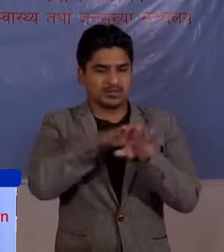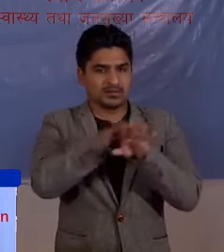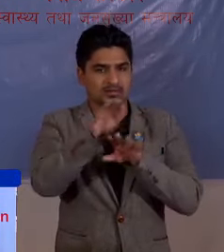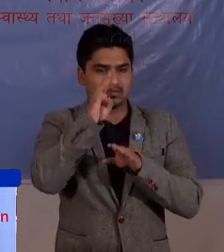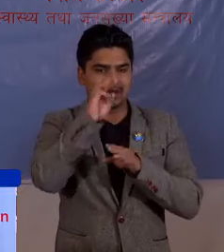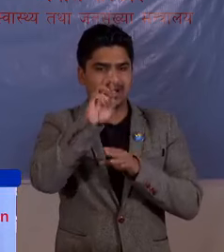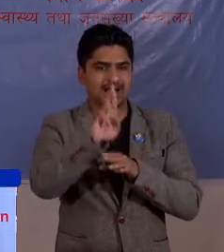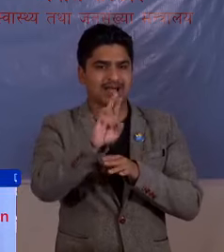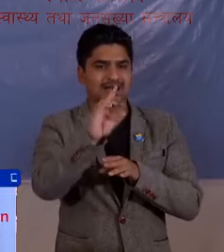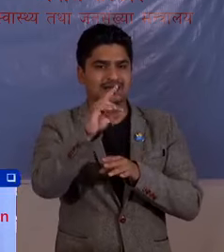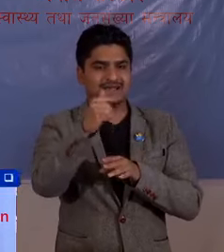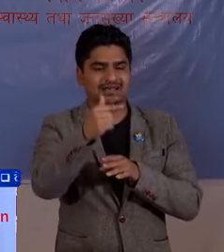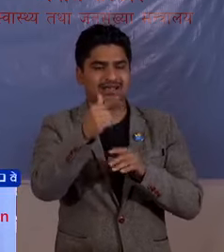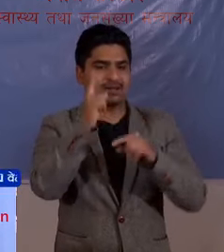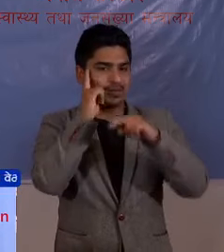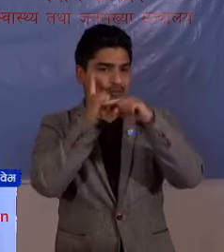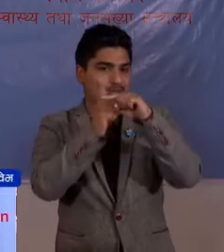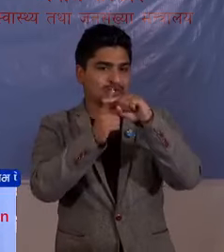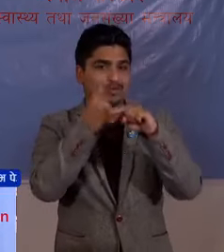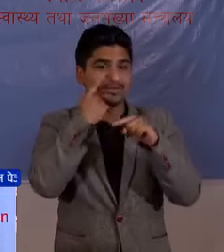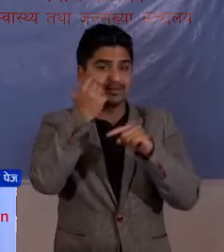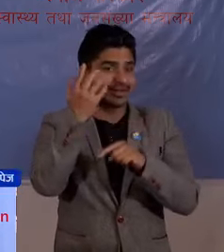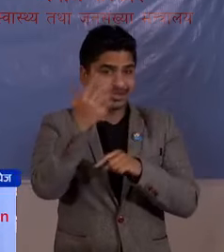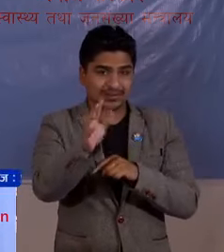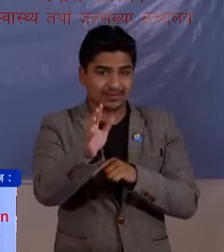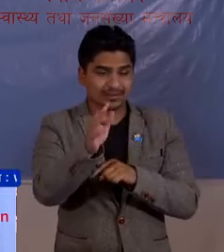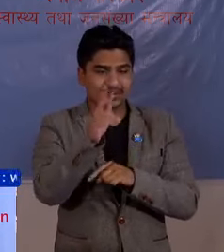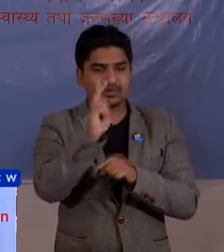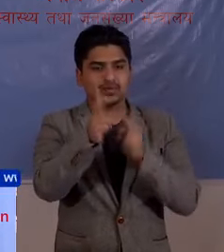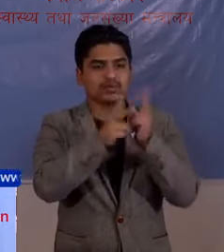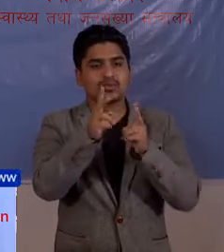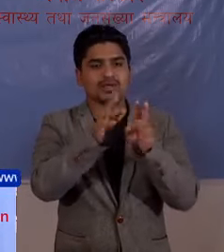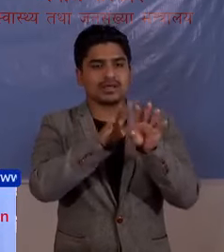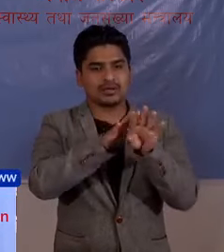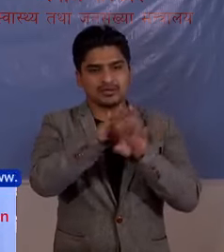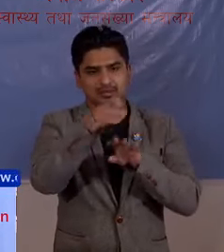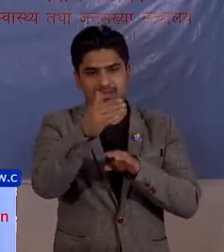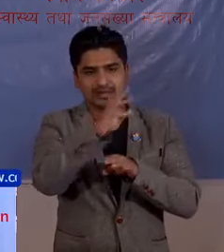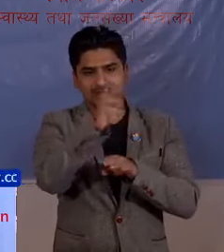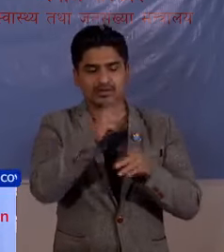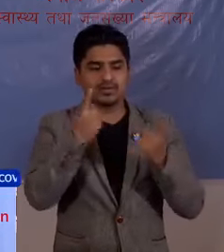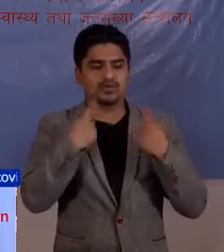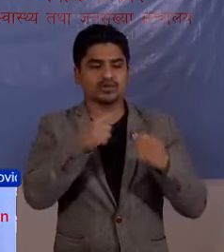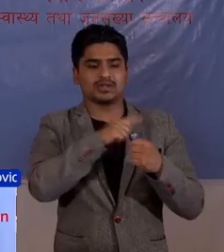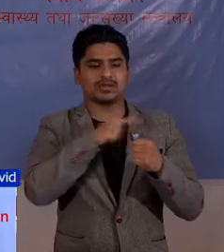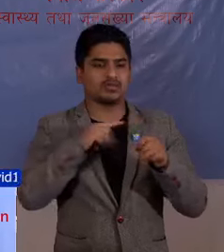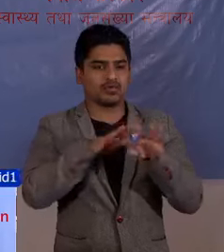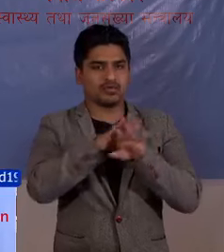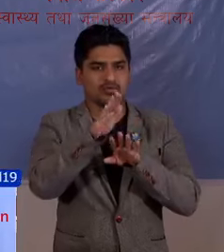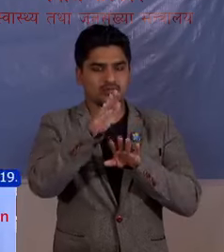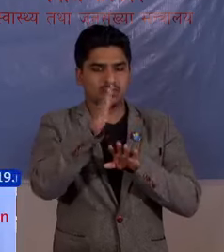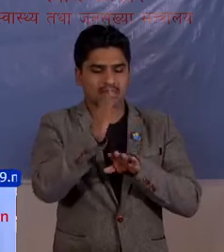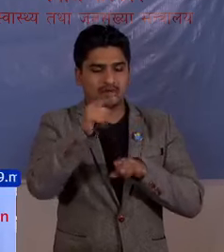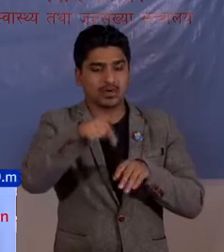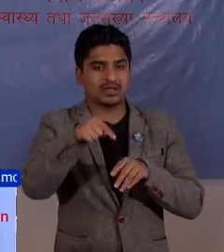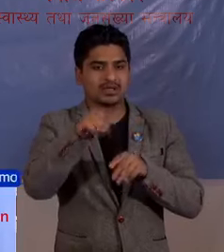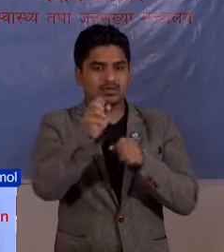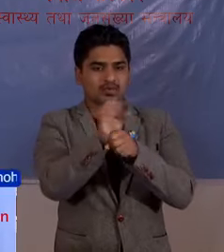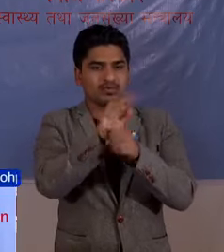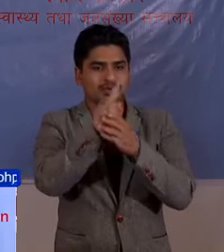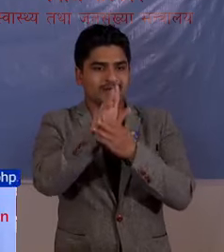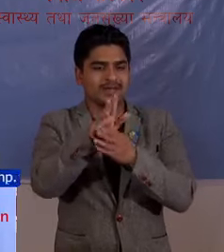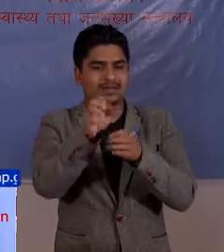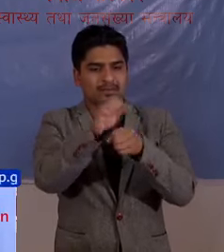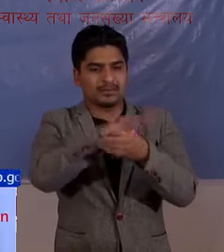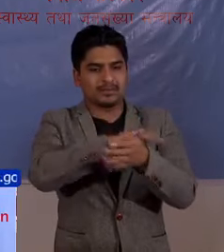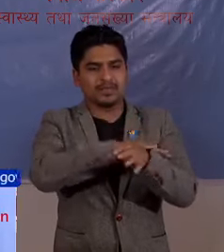स्वास्थ्यकर्मीहरूमा आरडीटी पोजिटिभ यसअघि देखिएको थियो त्यो कुरालाई र स्वास्थ्यकर्मीहरूले अहिले कोभिड 19 को